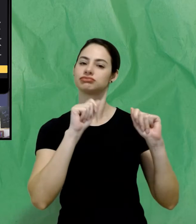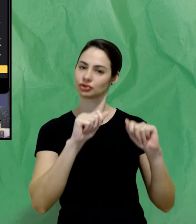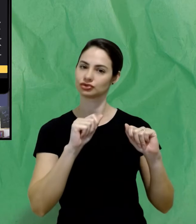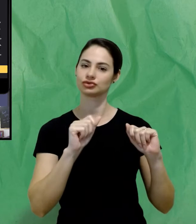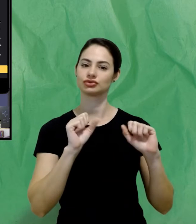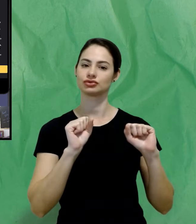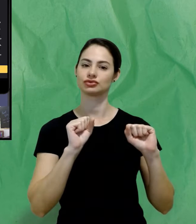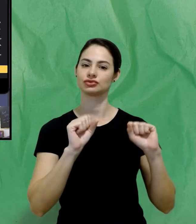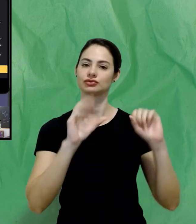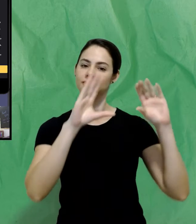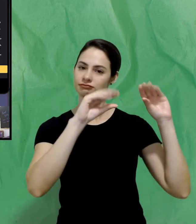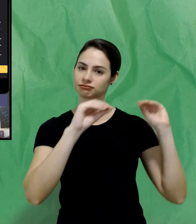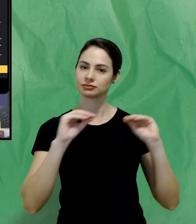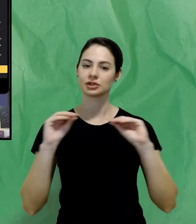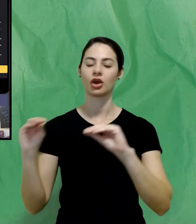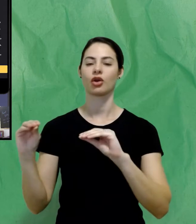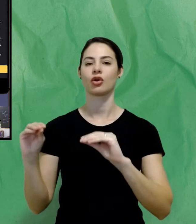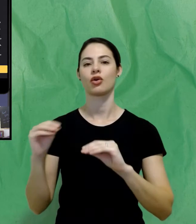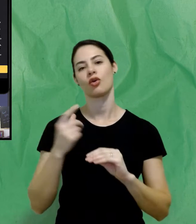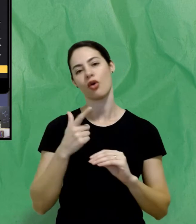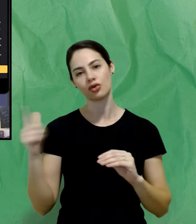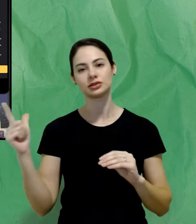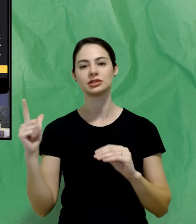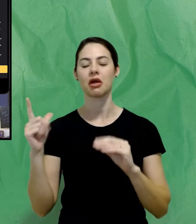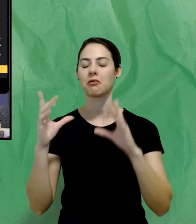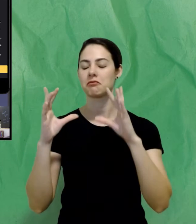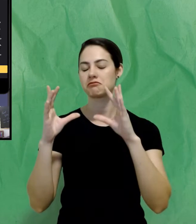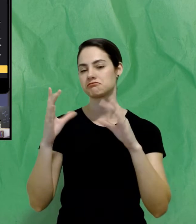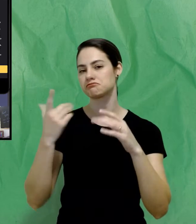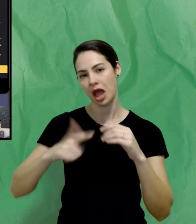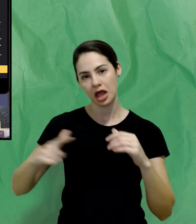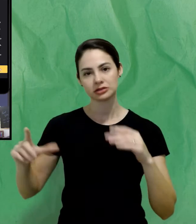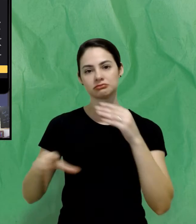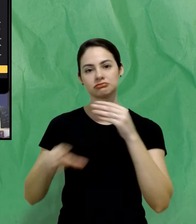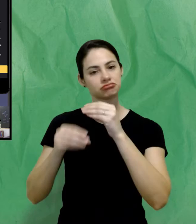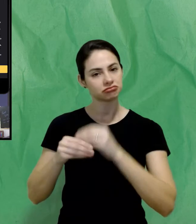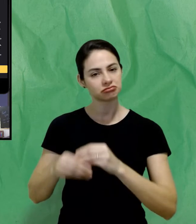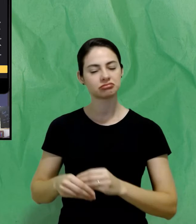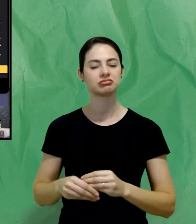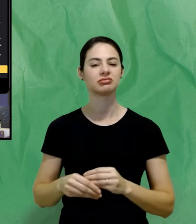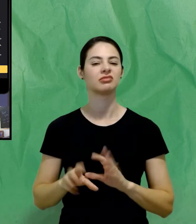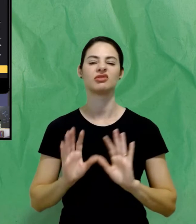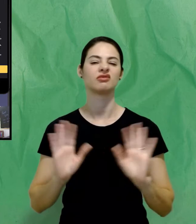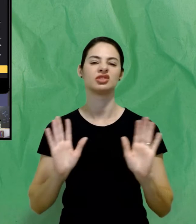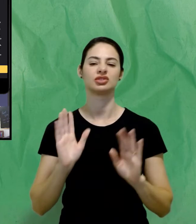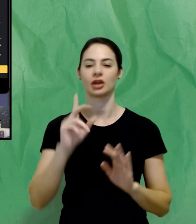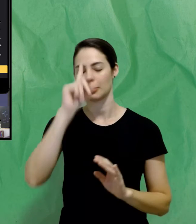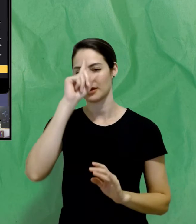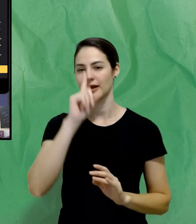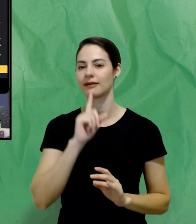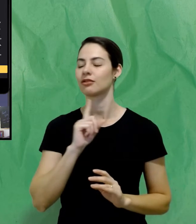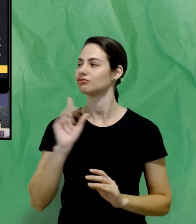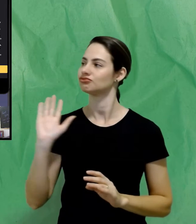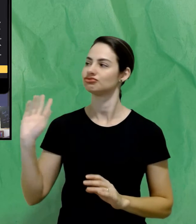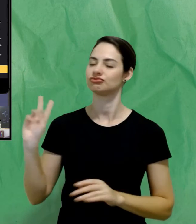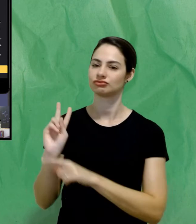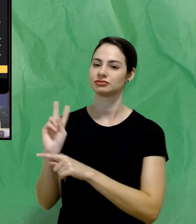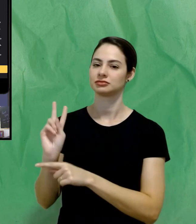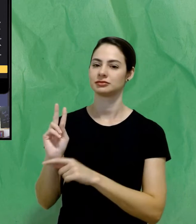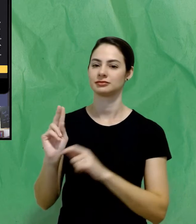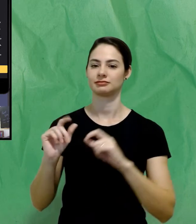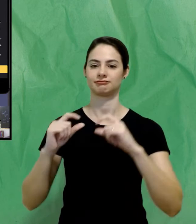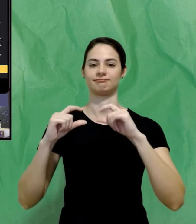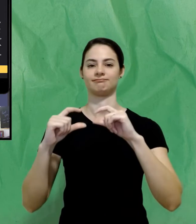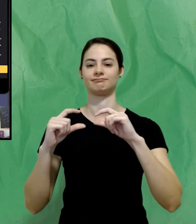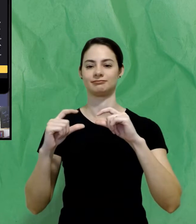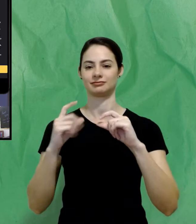passar outras propriedades para ele se a gente quiser, tá? Mas eu vou deixar ele aqui como amarelinho mesmo para ficar bem